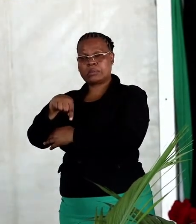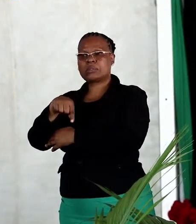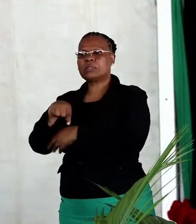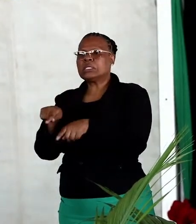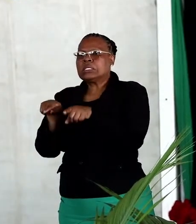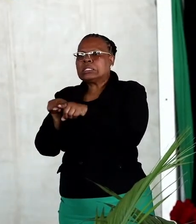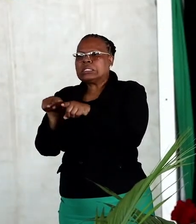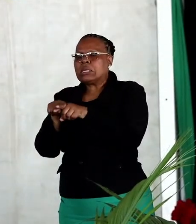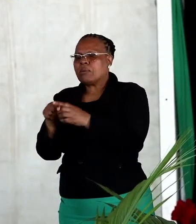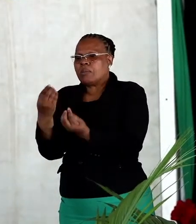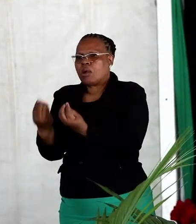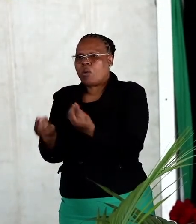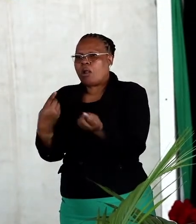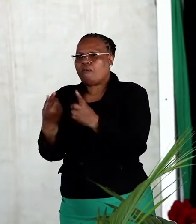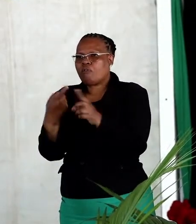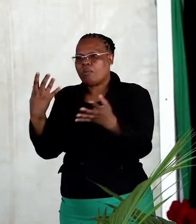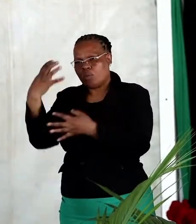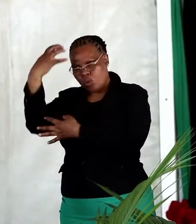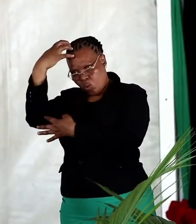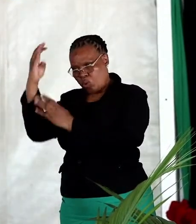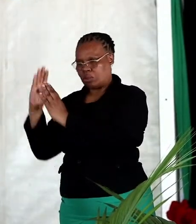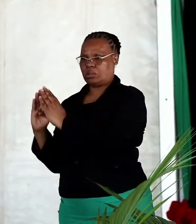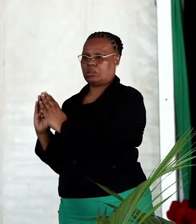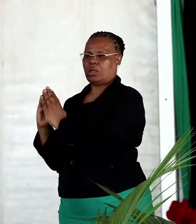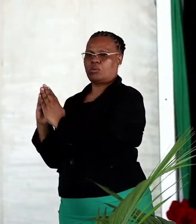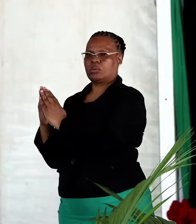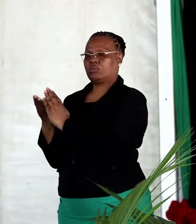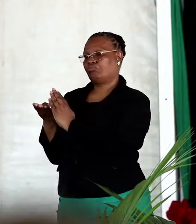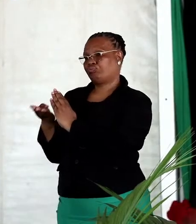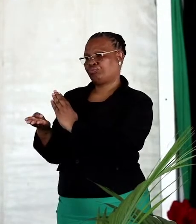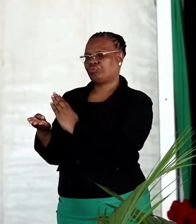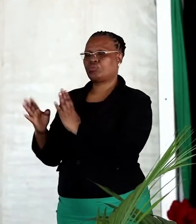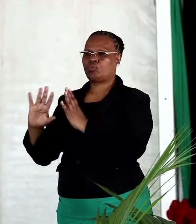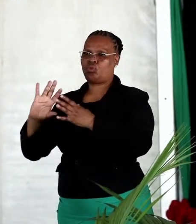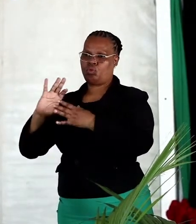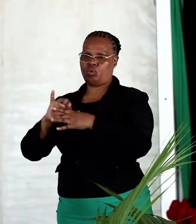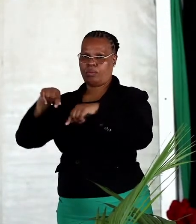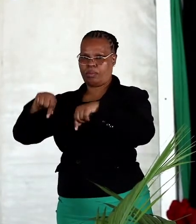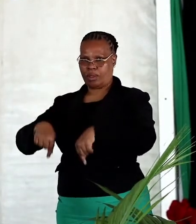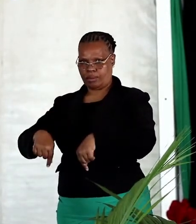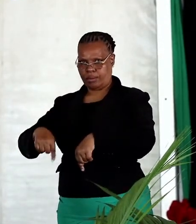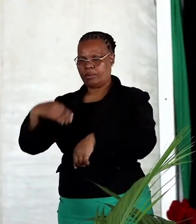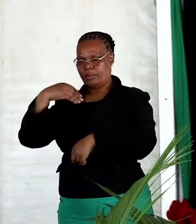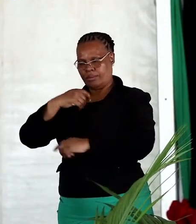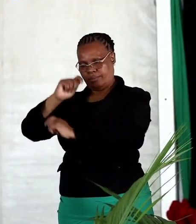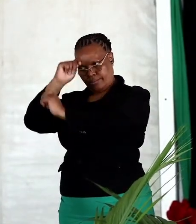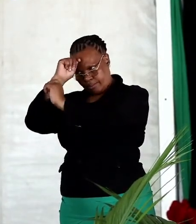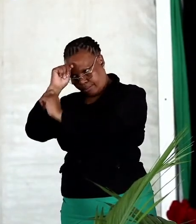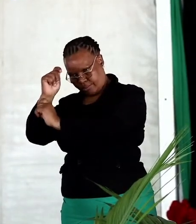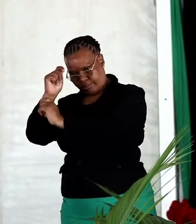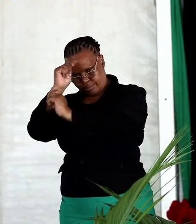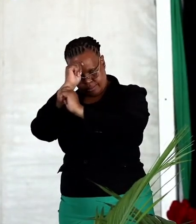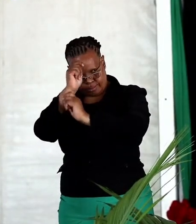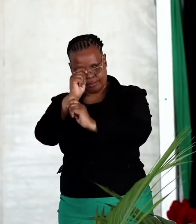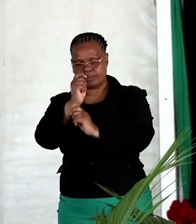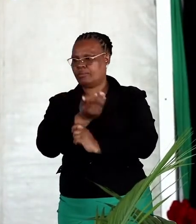Abantwana begazi abalapha endlini ngaphakathi ndiyakhahlela zinkosi.